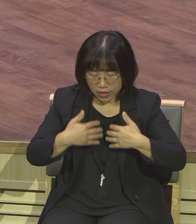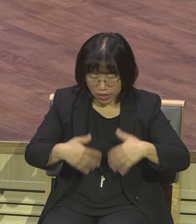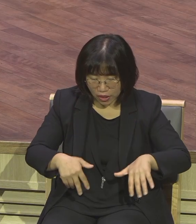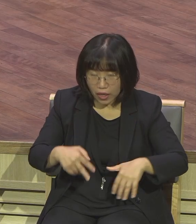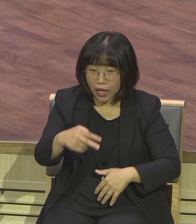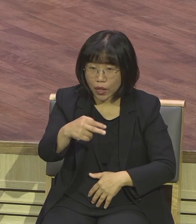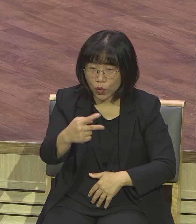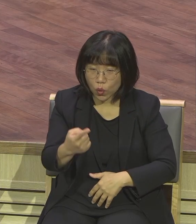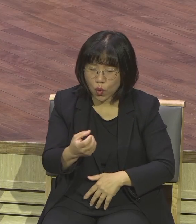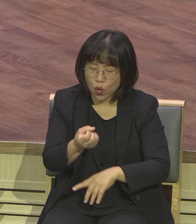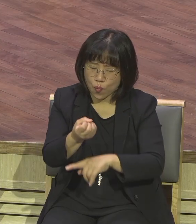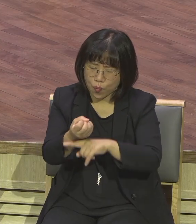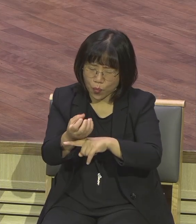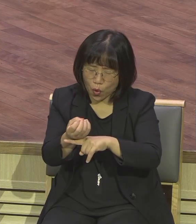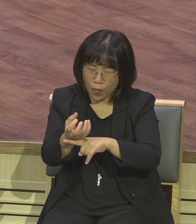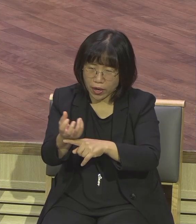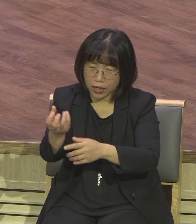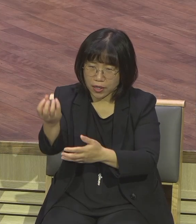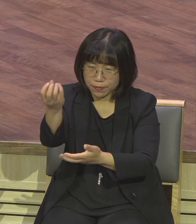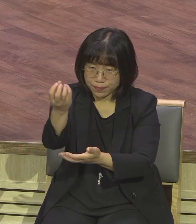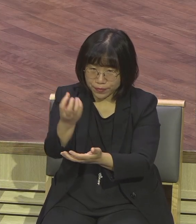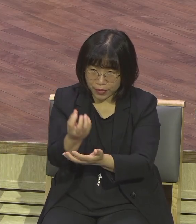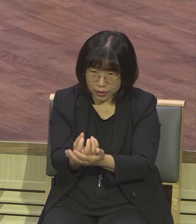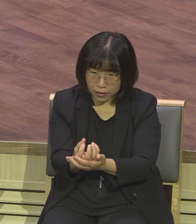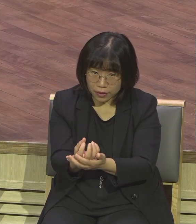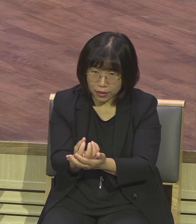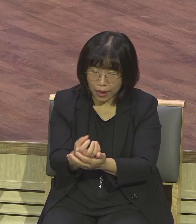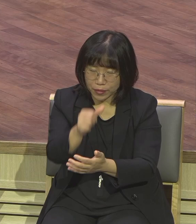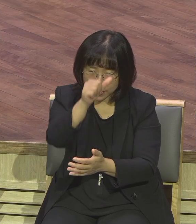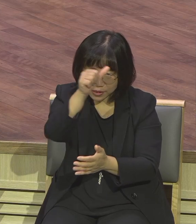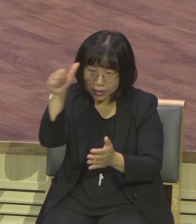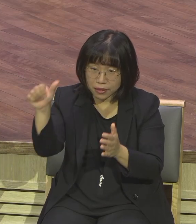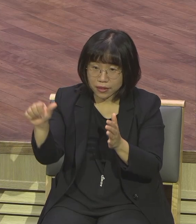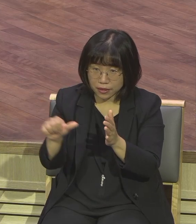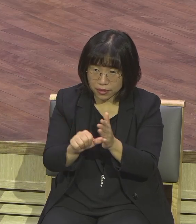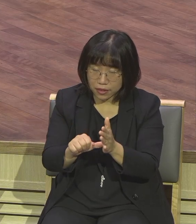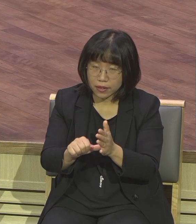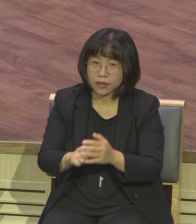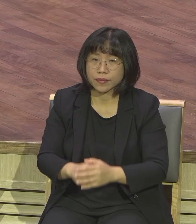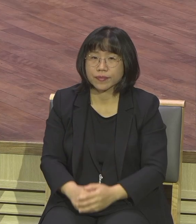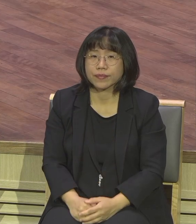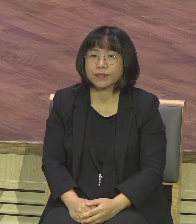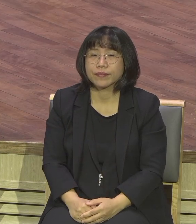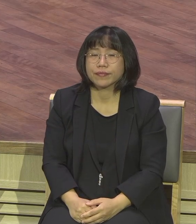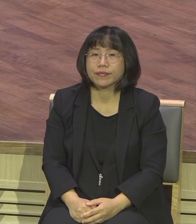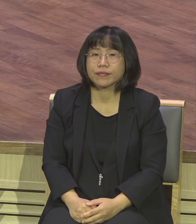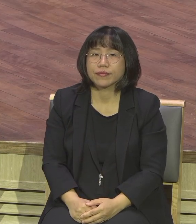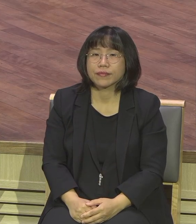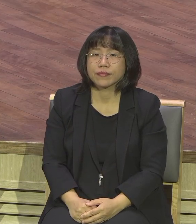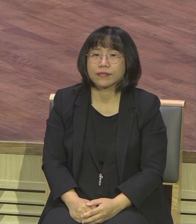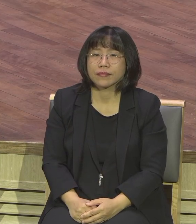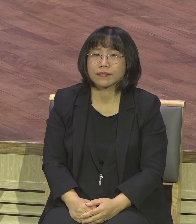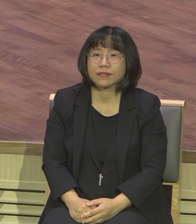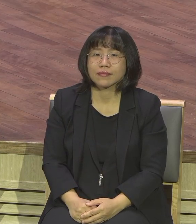보배를 가진 인생, 그리스도라는 보배를 가진 인생,